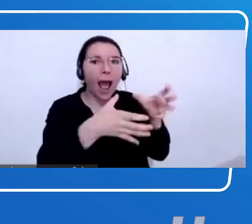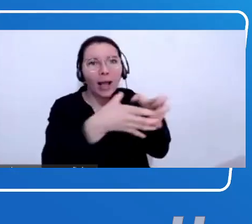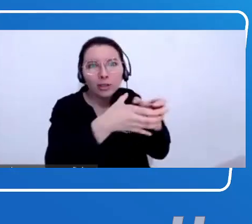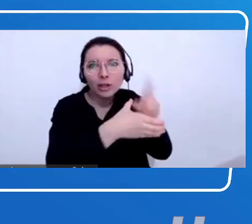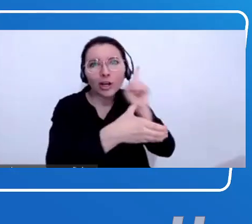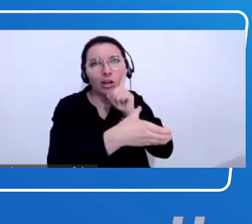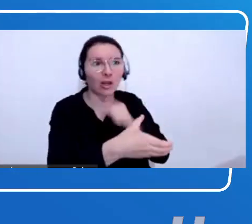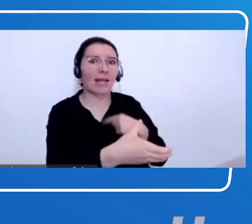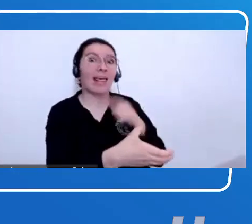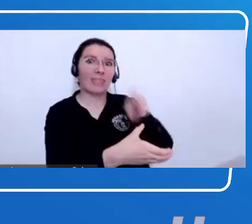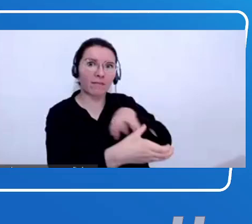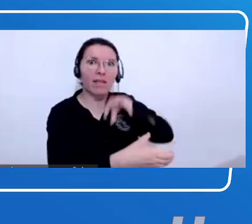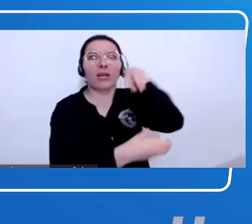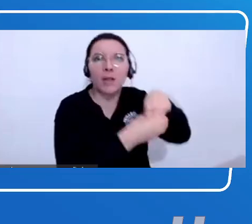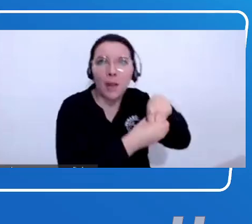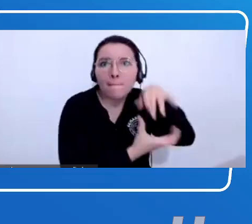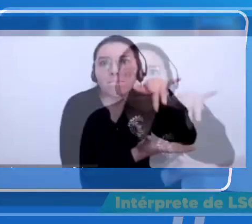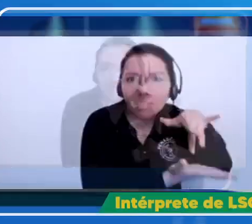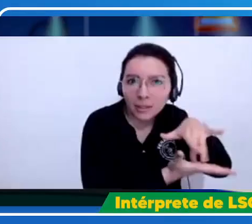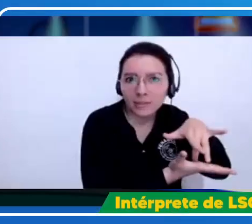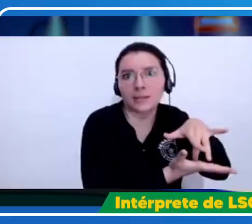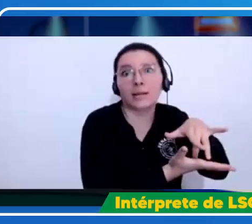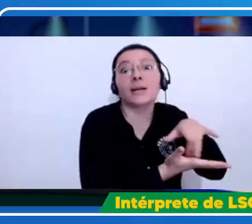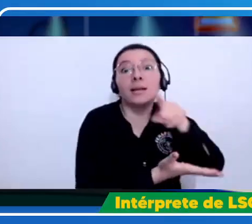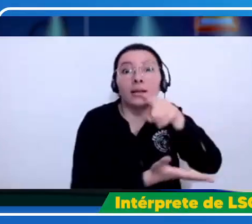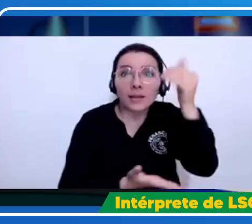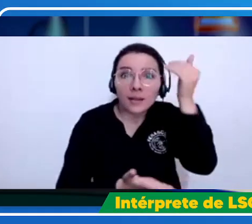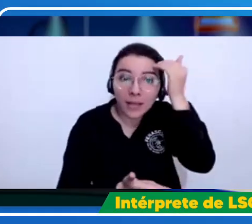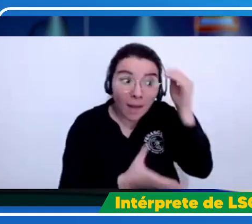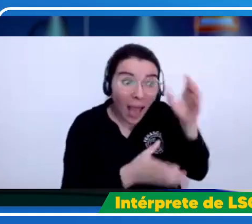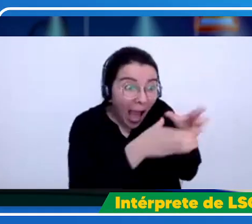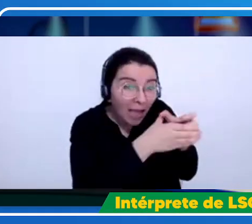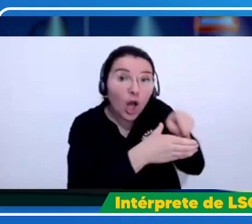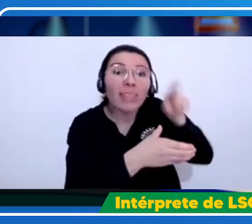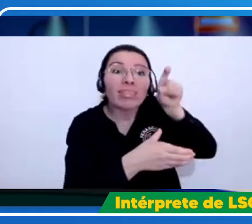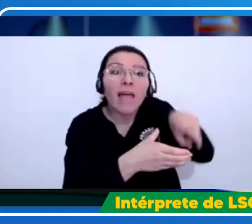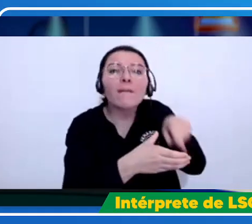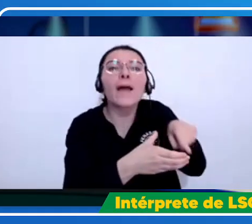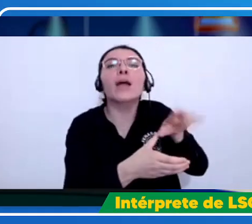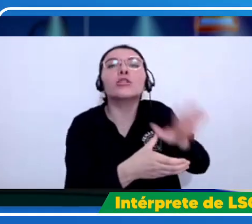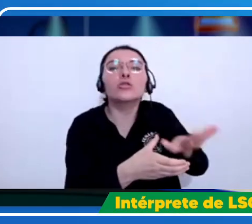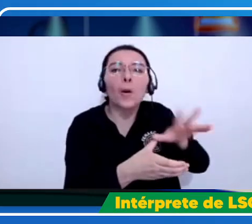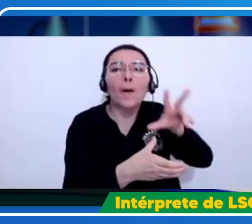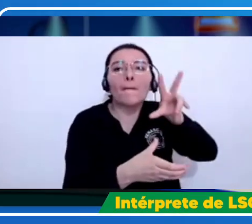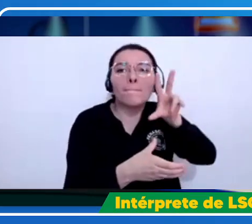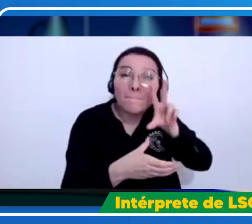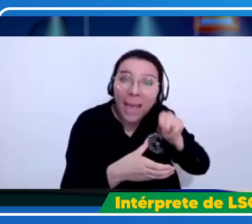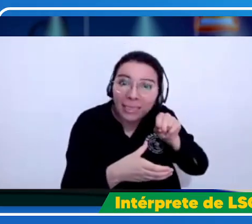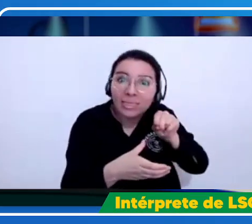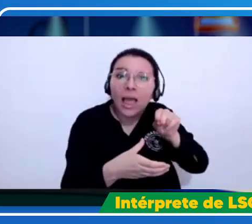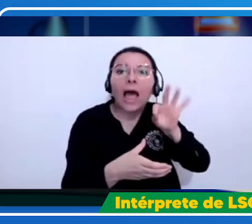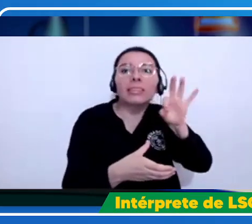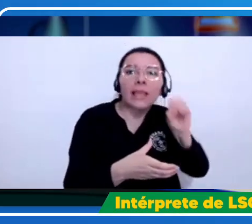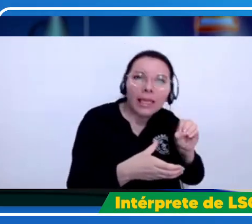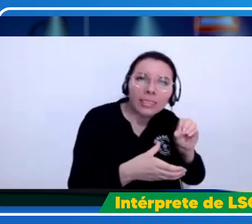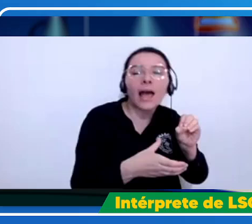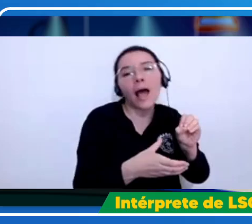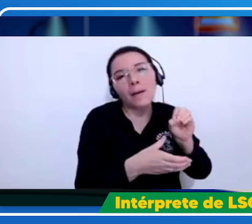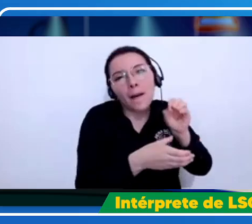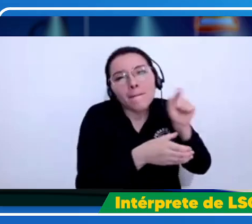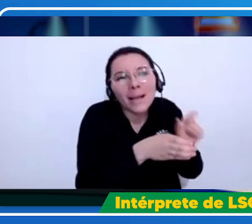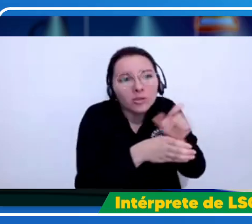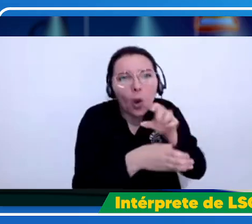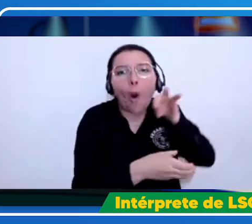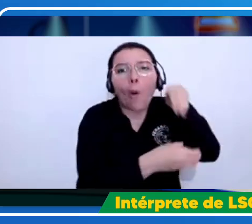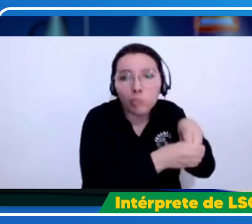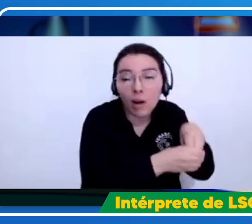tener aproximadamente de 20 a 30 miembros. En el distrito debe tener 90. Este es uno de los